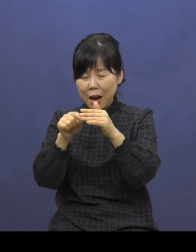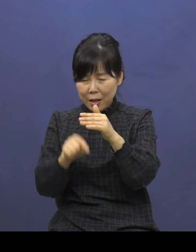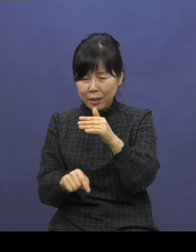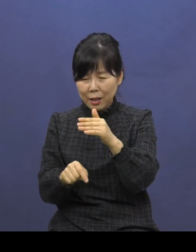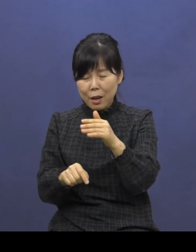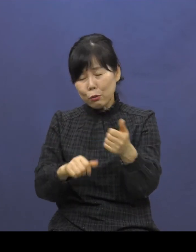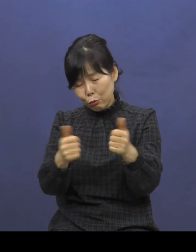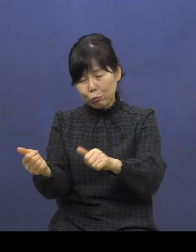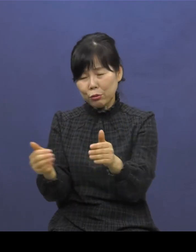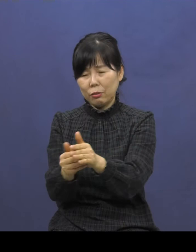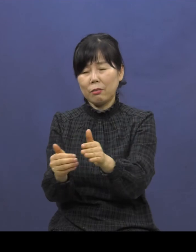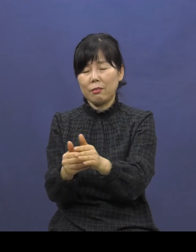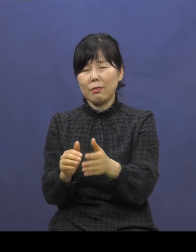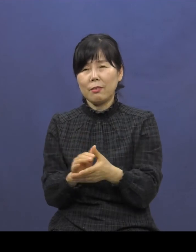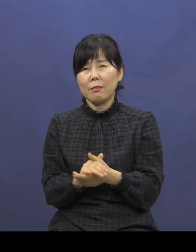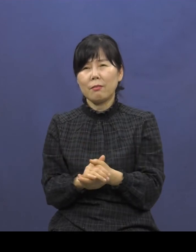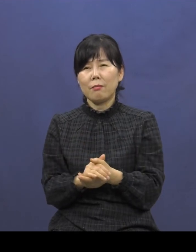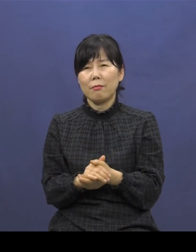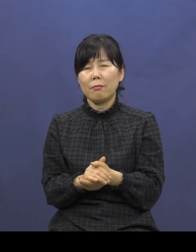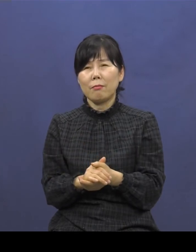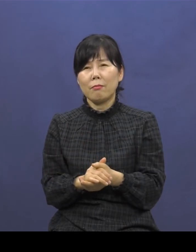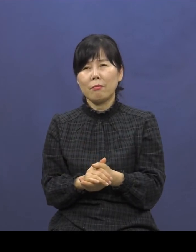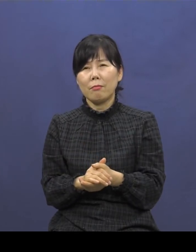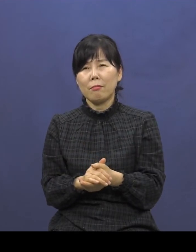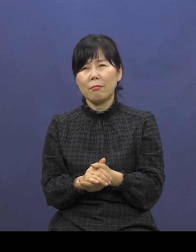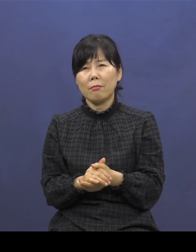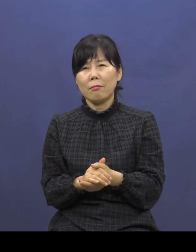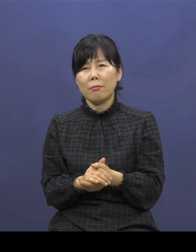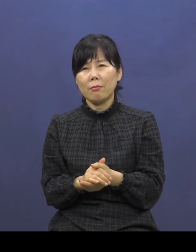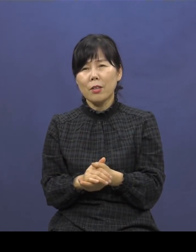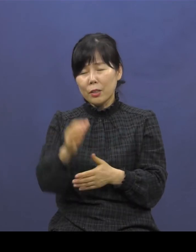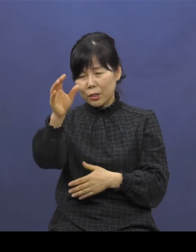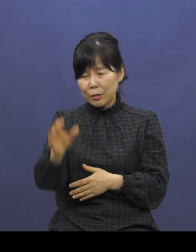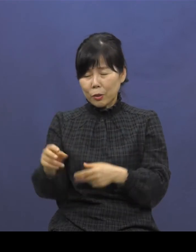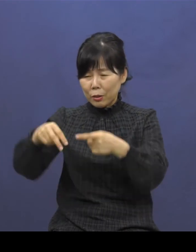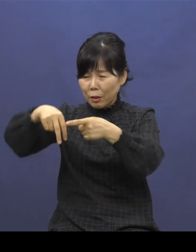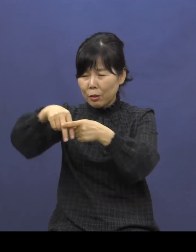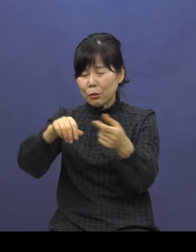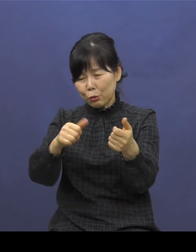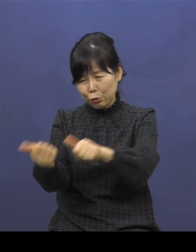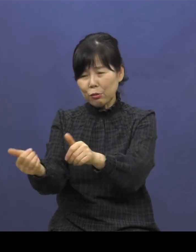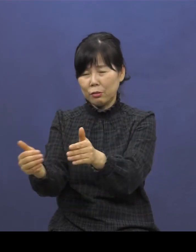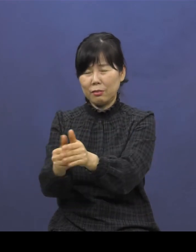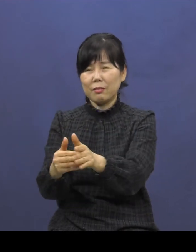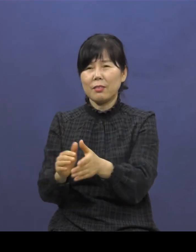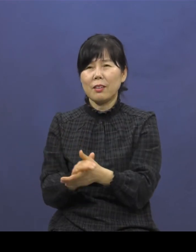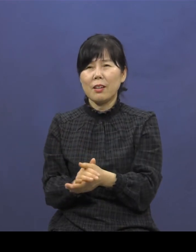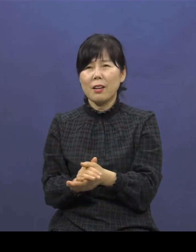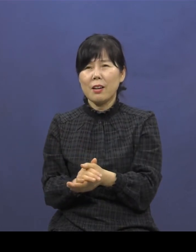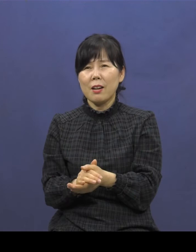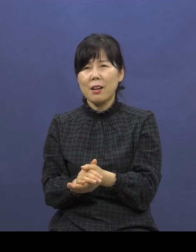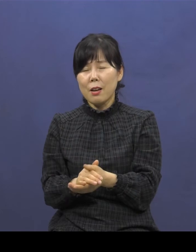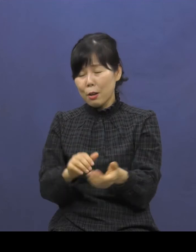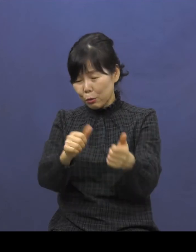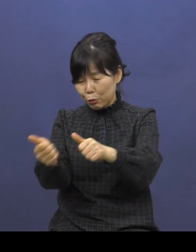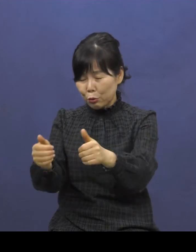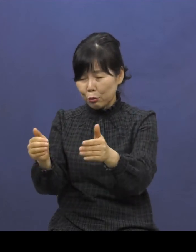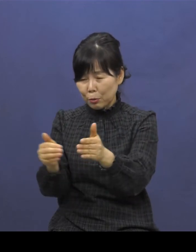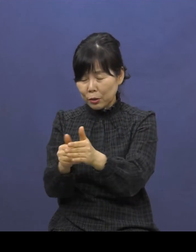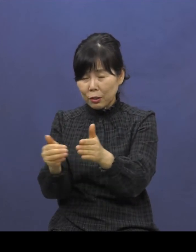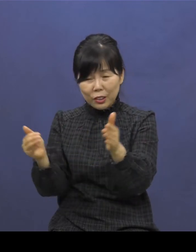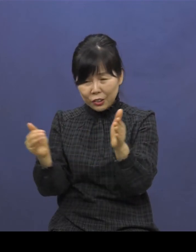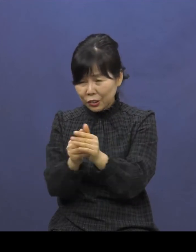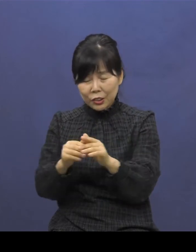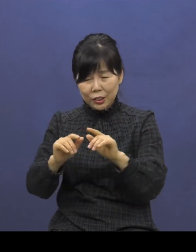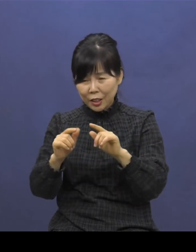죽을 뻔하신 것이 아니에요. 죽으셨어요. 죽음이라는 가장 낮은 곳에 내려갔어요. 그런데